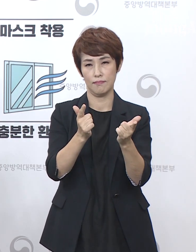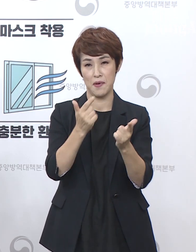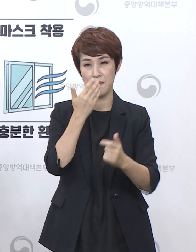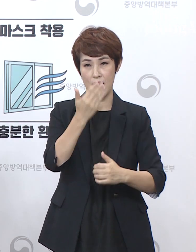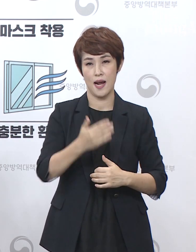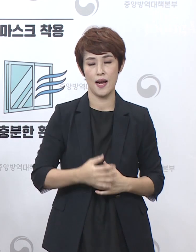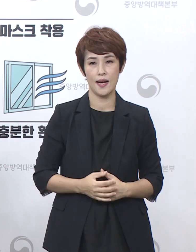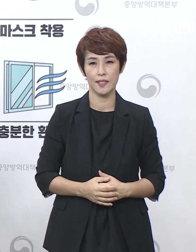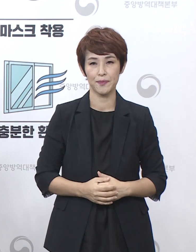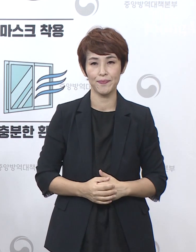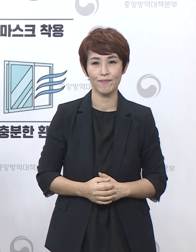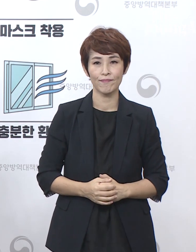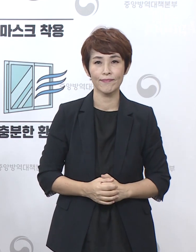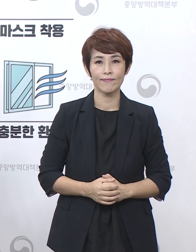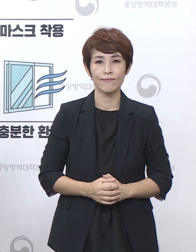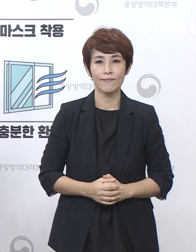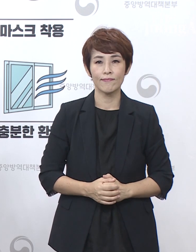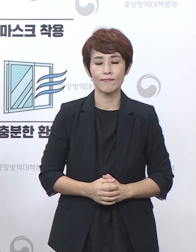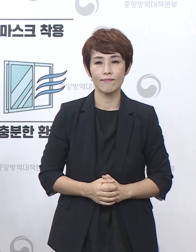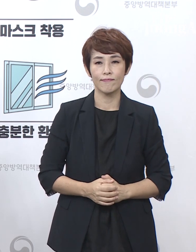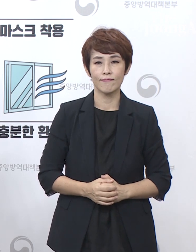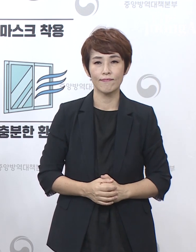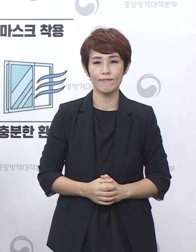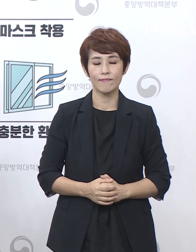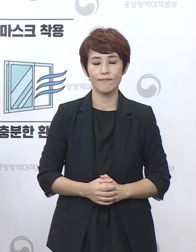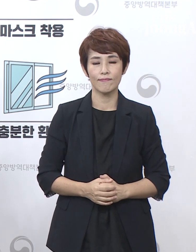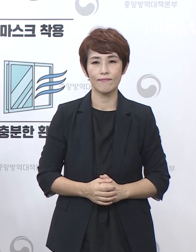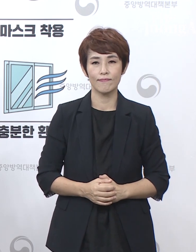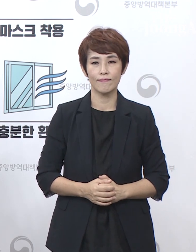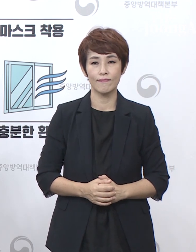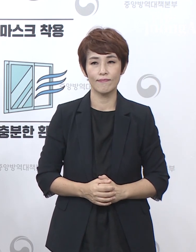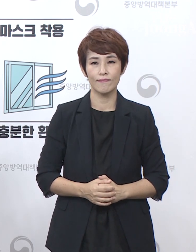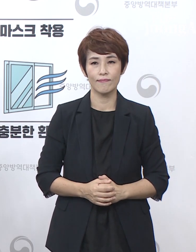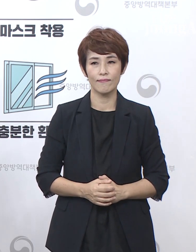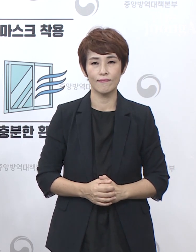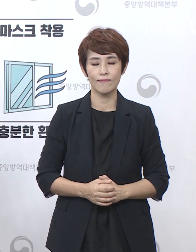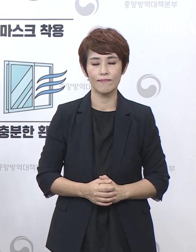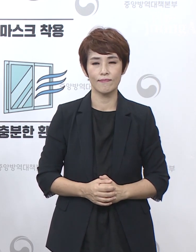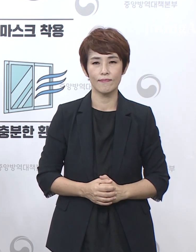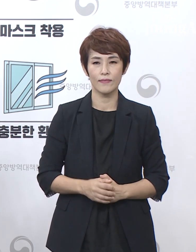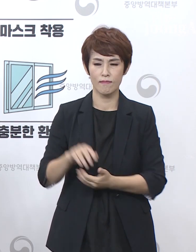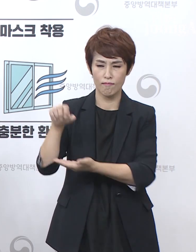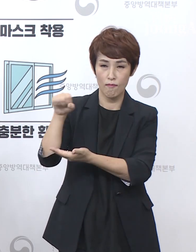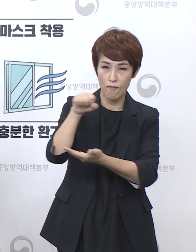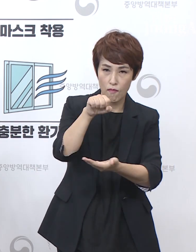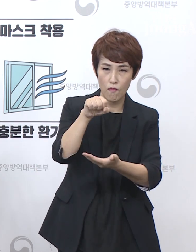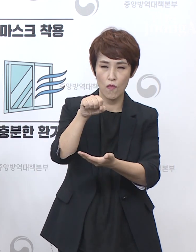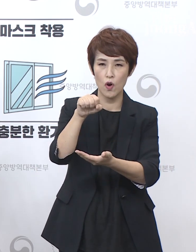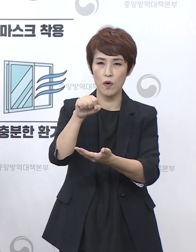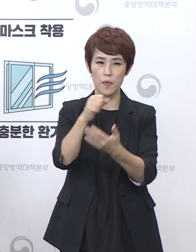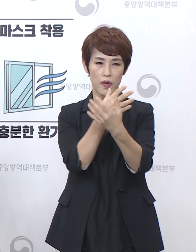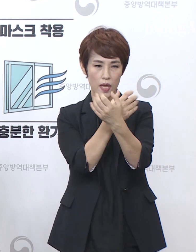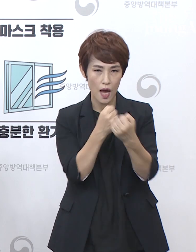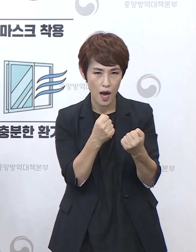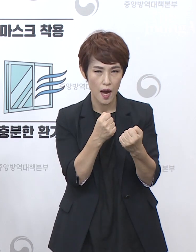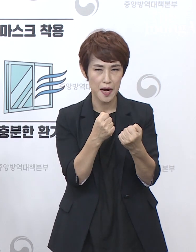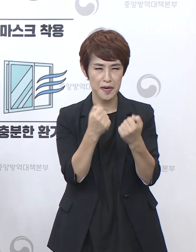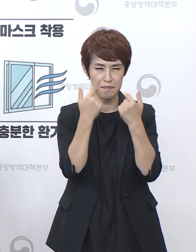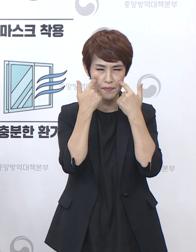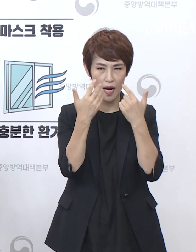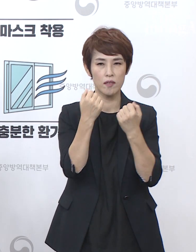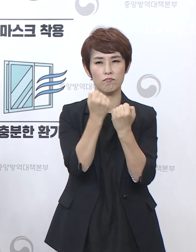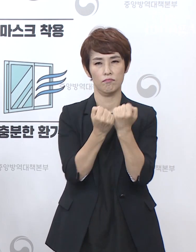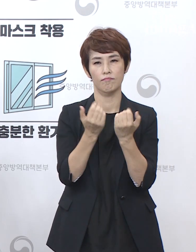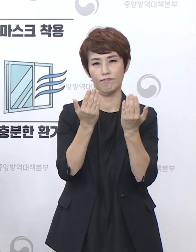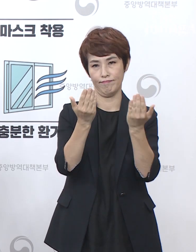가능성은 여전히 가지고 있는 그런 상황입니다. 그래서 최대한 그런 공급 일정과 예약 일정을 좀 더 투명하게